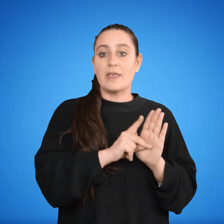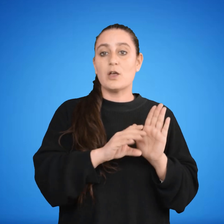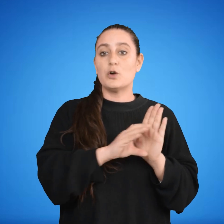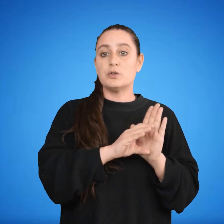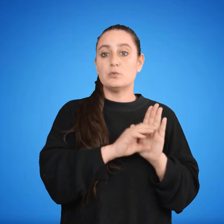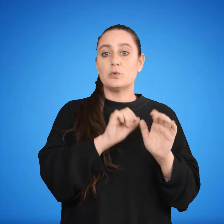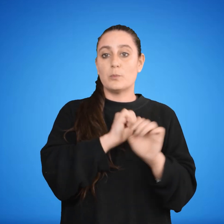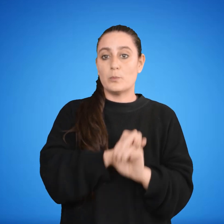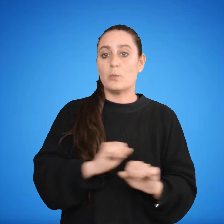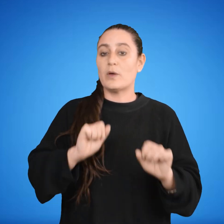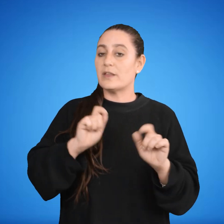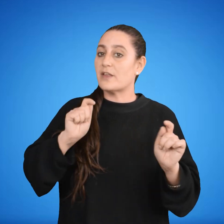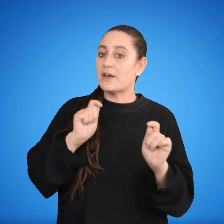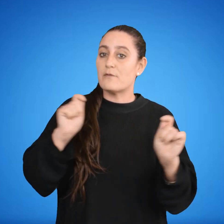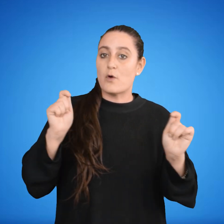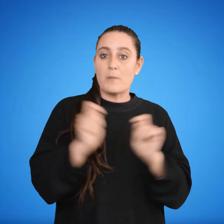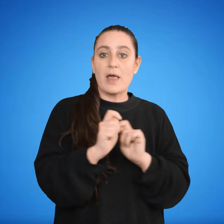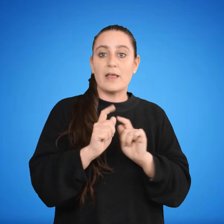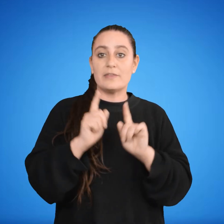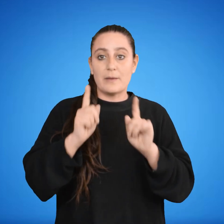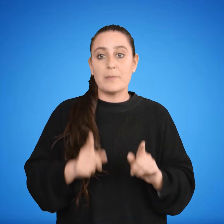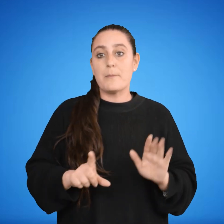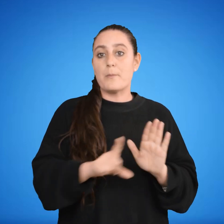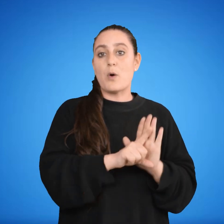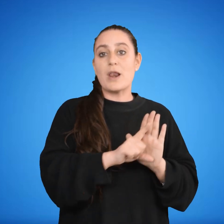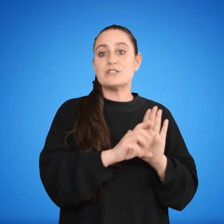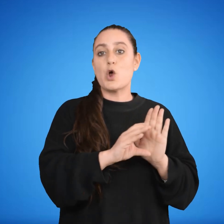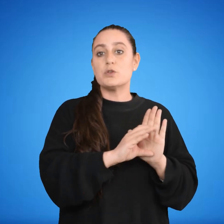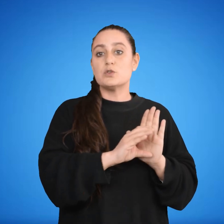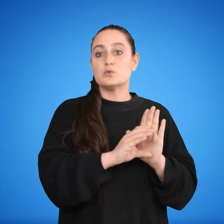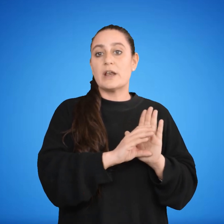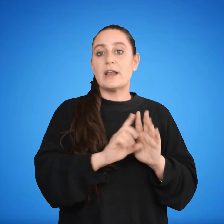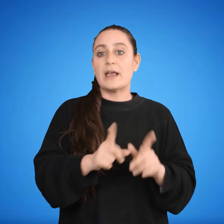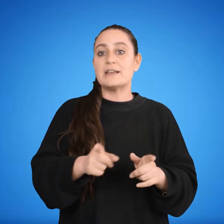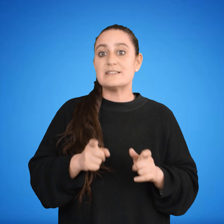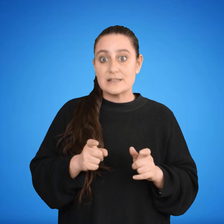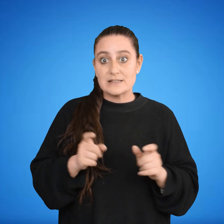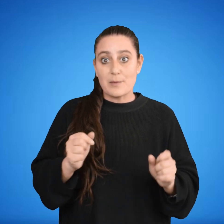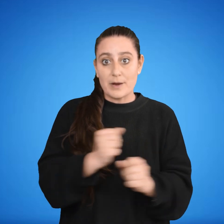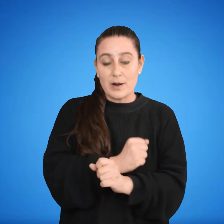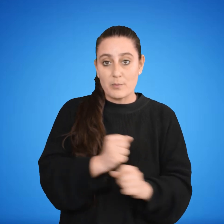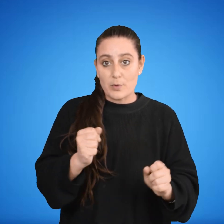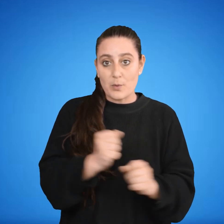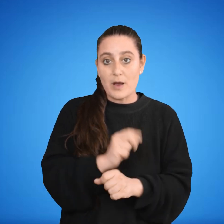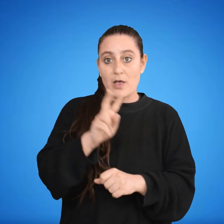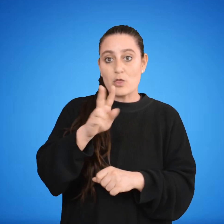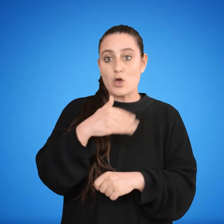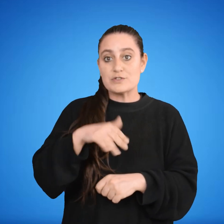Constitución podrá ser reformada, también, por leyes constitucionales que requerirán para su sanción, los 2/3 del total